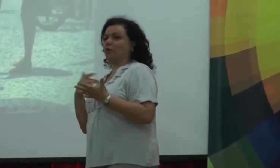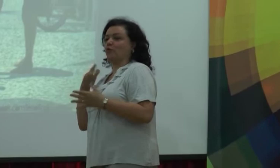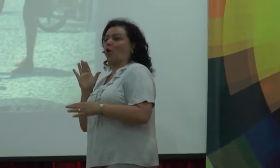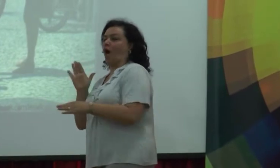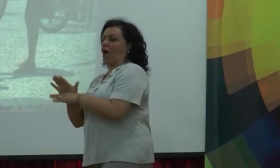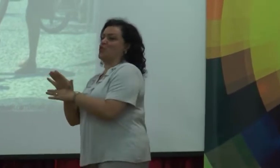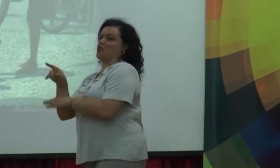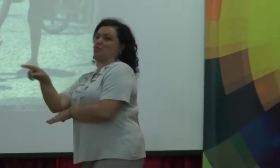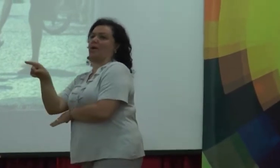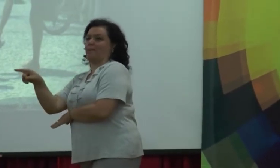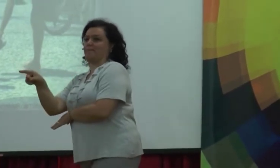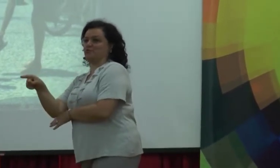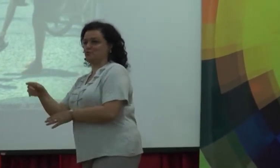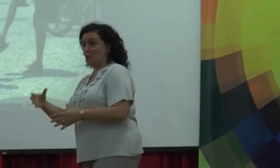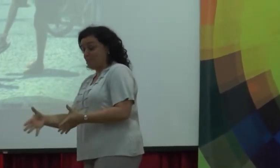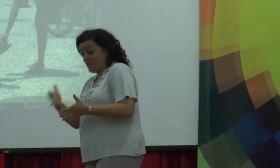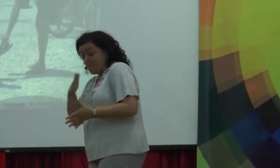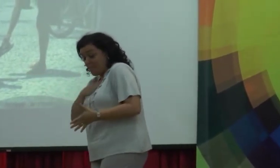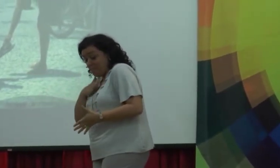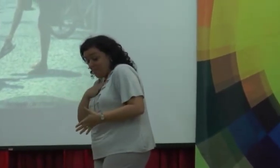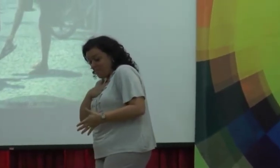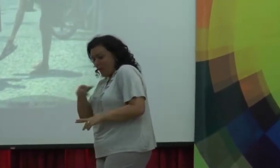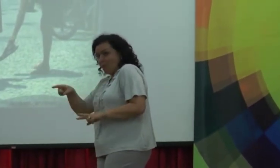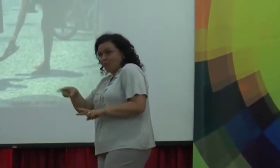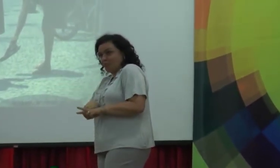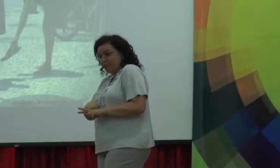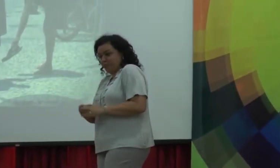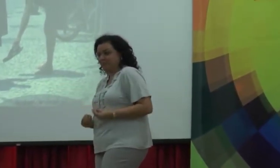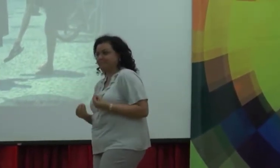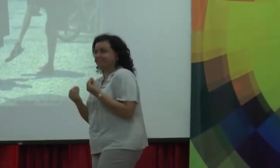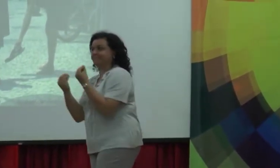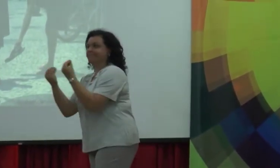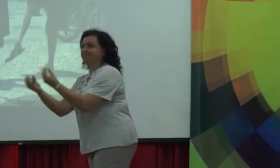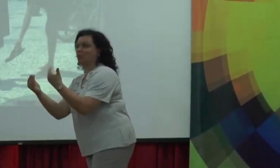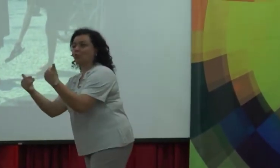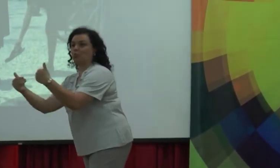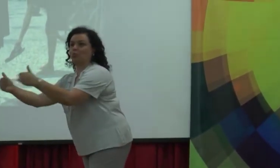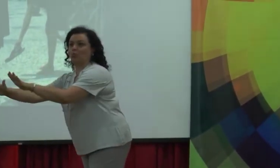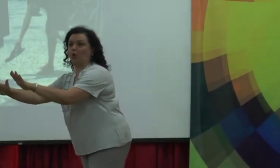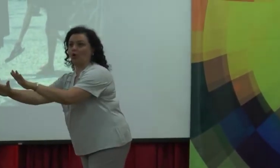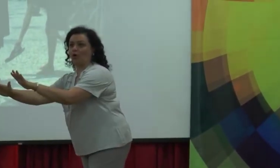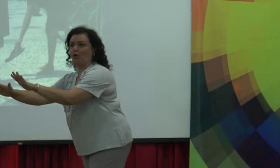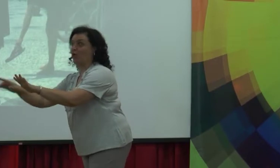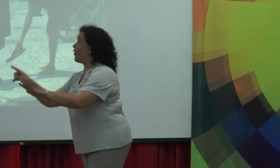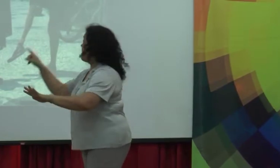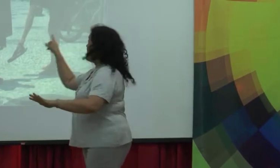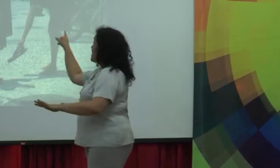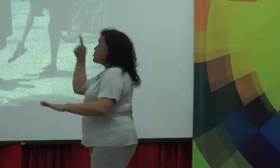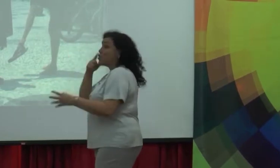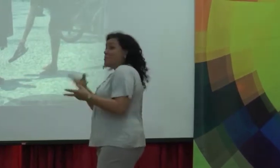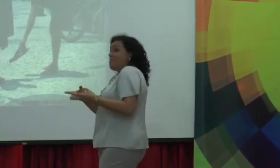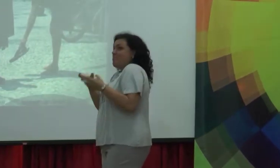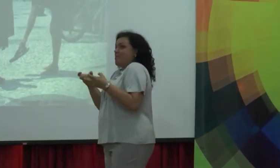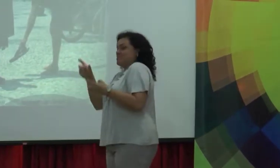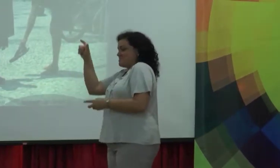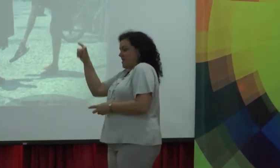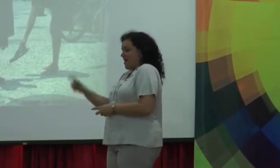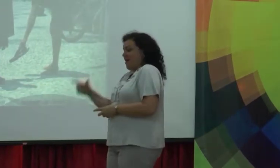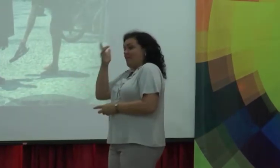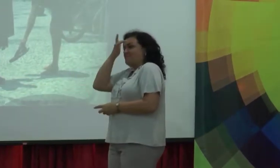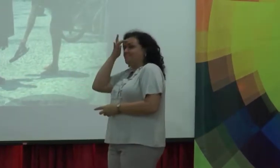pessoa. Então eu vou lá e ajudo, pego o meu chinelo e dou para ele calçar.